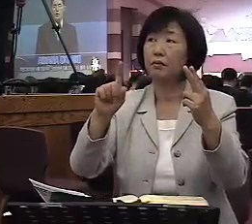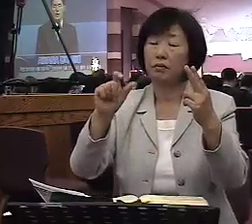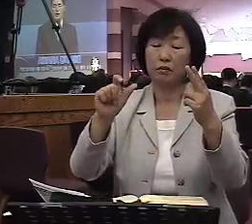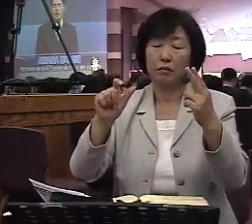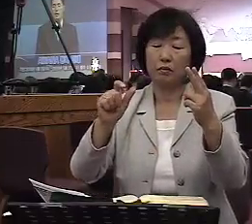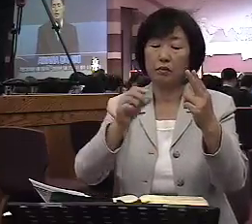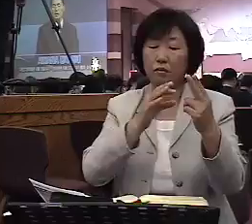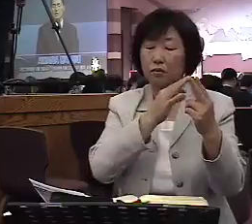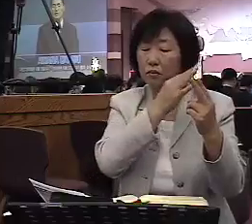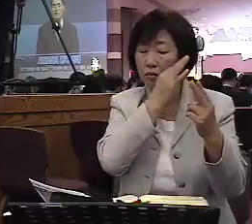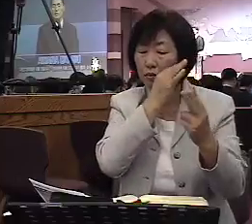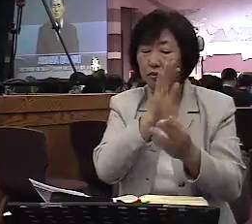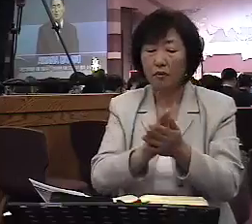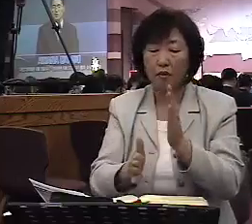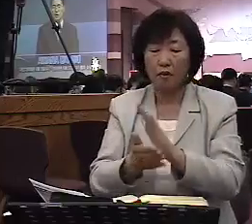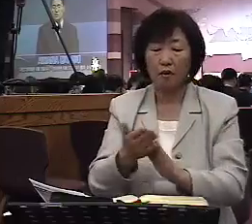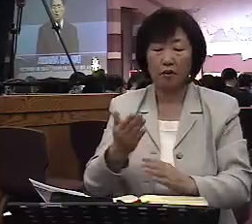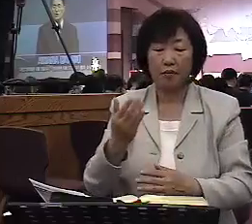하는 이 구절에